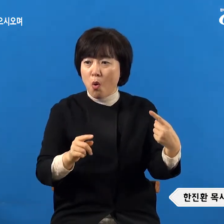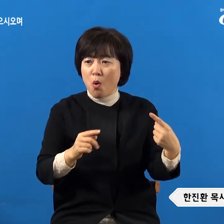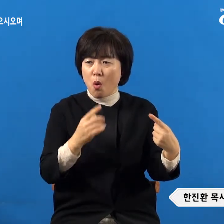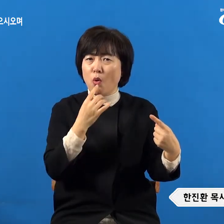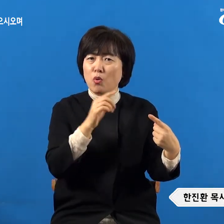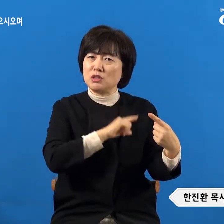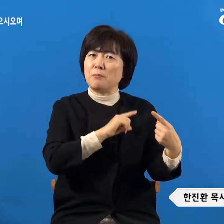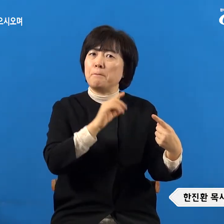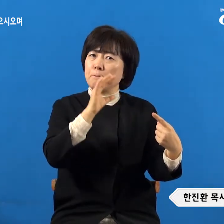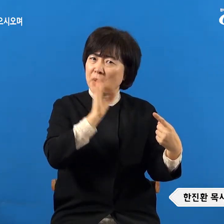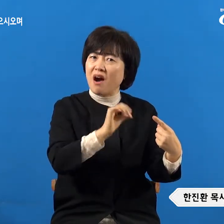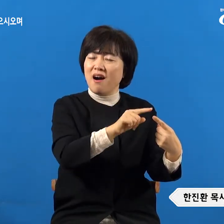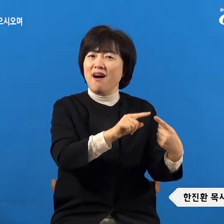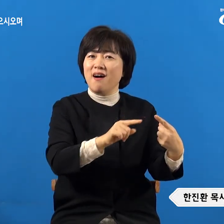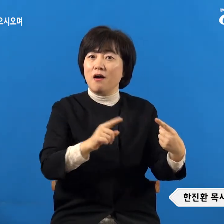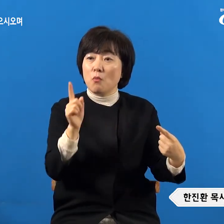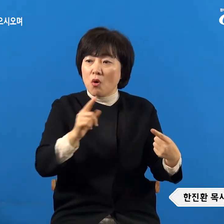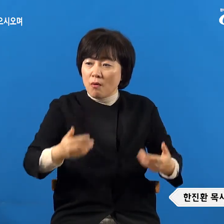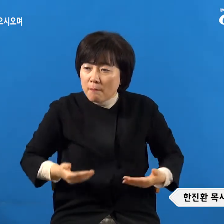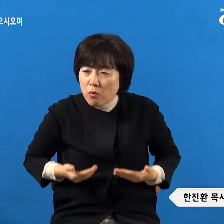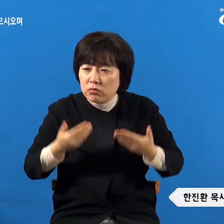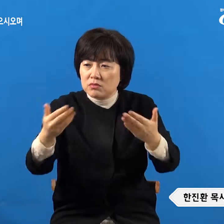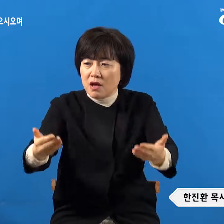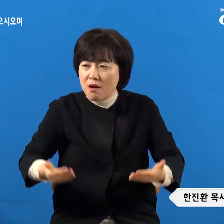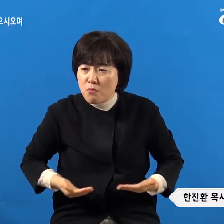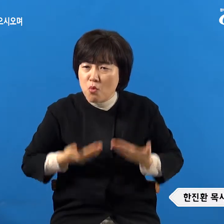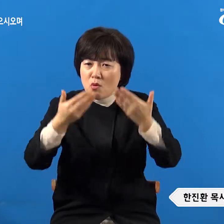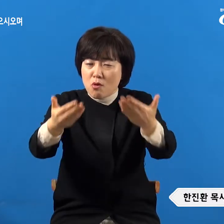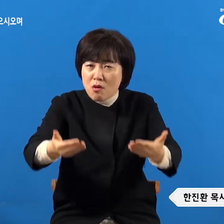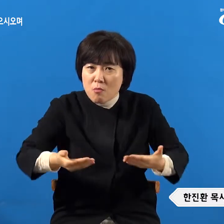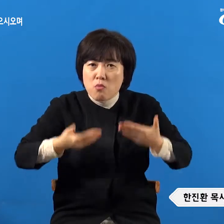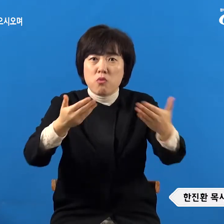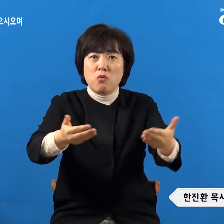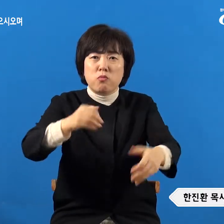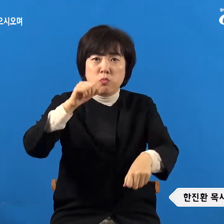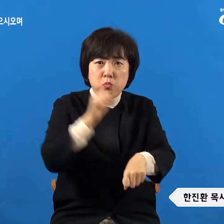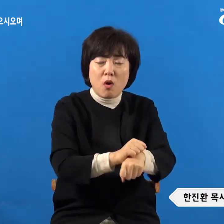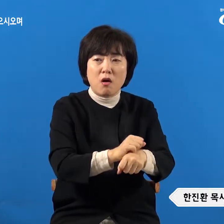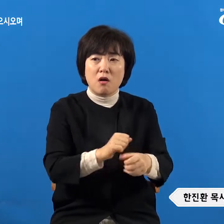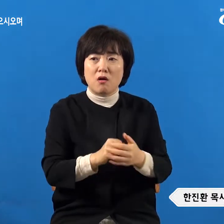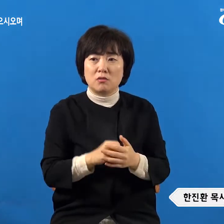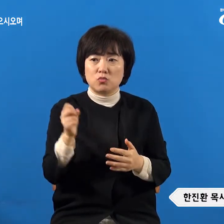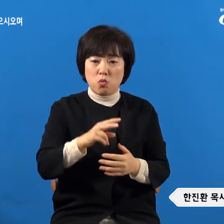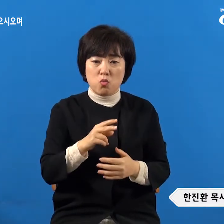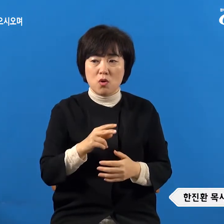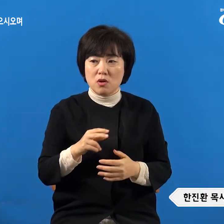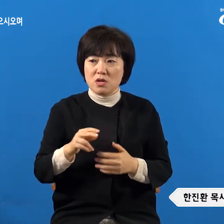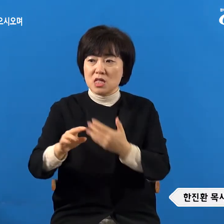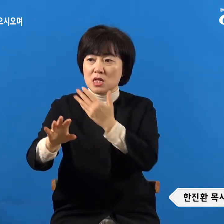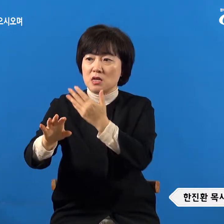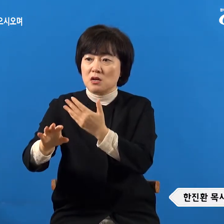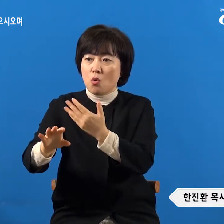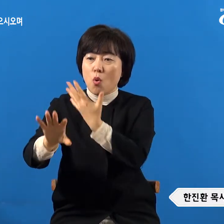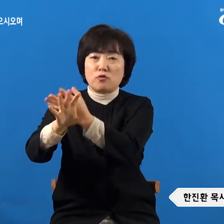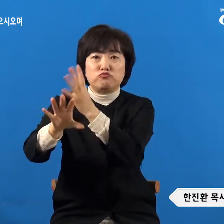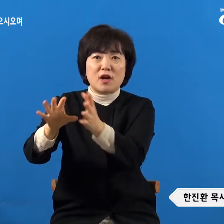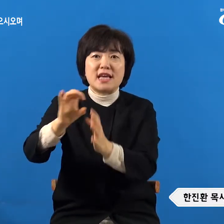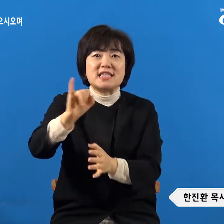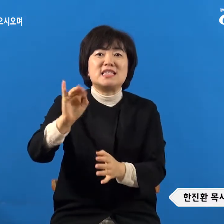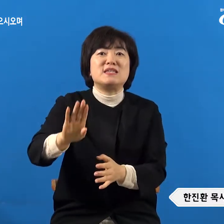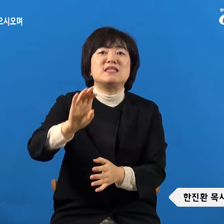봉사활동이라는 봉사활동에는 빠지는 일이 없고 연예인으로는 보기 드물게 입양까지 한 분입니다.